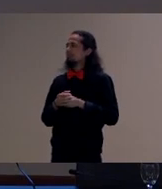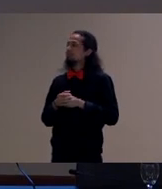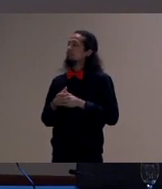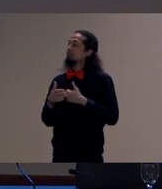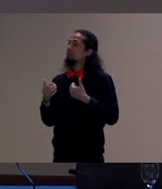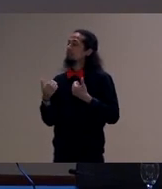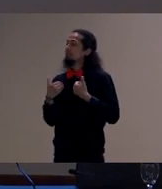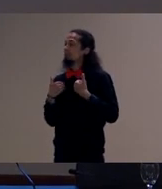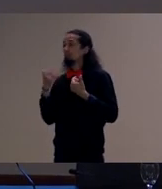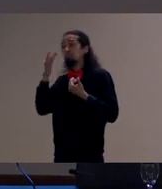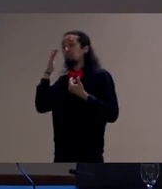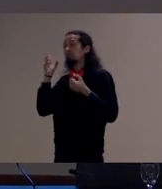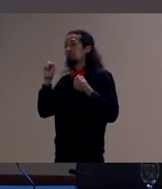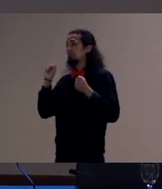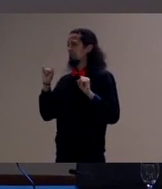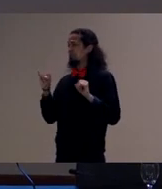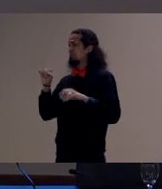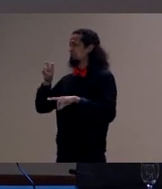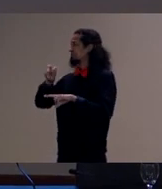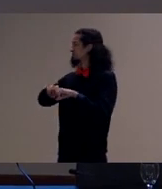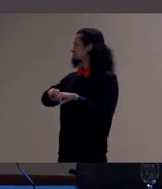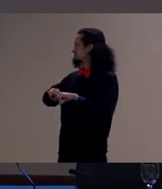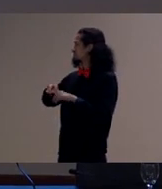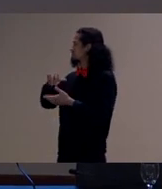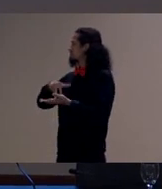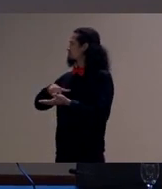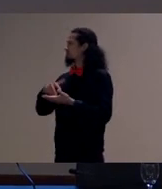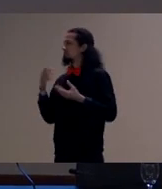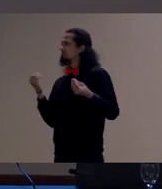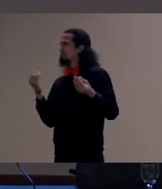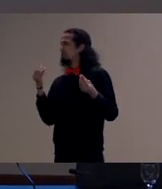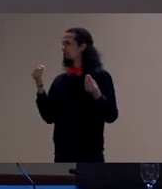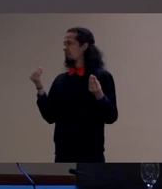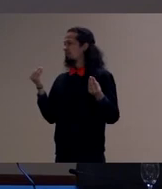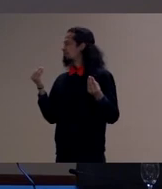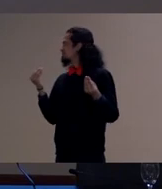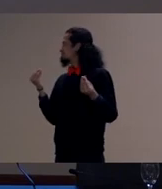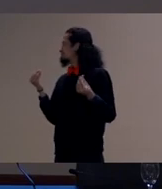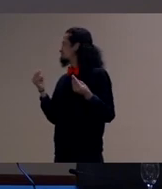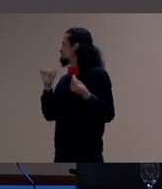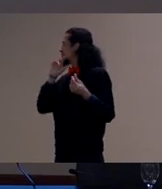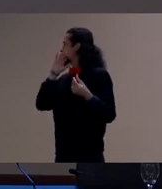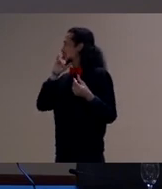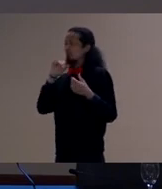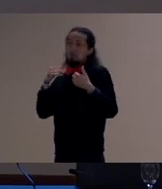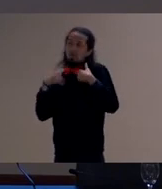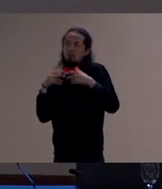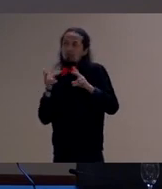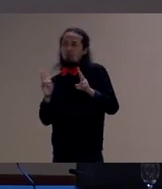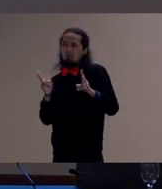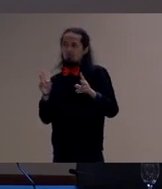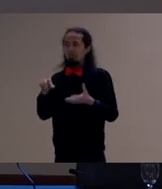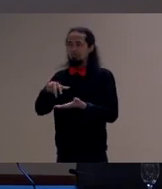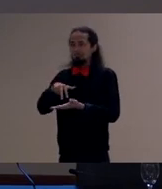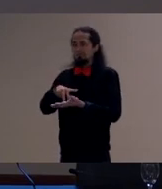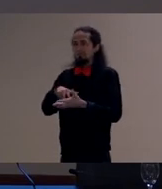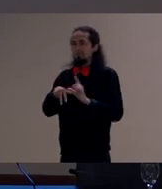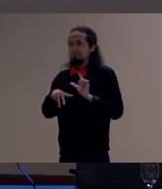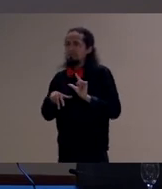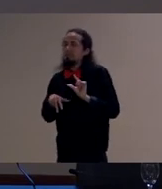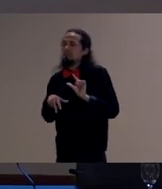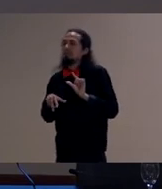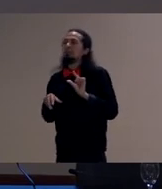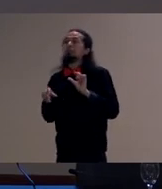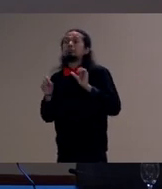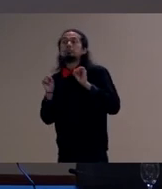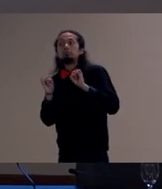eu não sei se eu fico sentada ou se fica muito ruim ficar sentada eu vou ficar assim por enquanto qualquer coisa